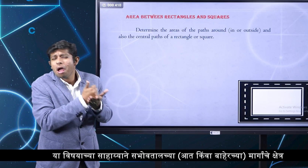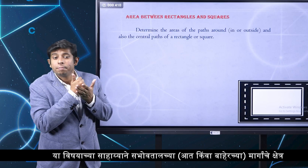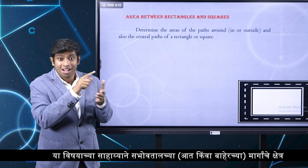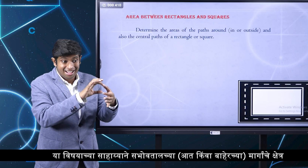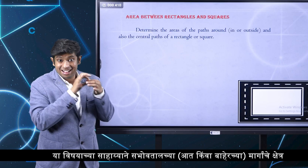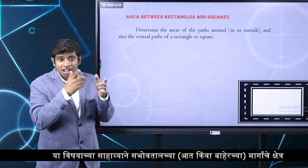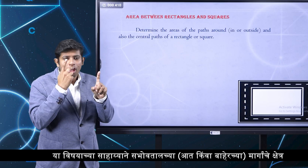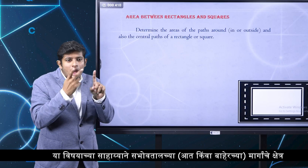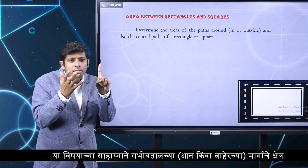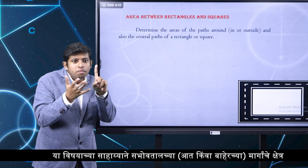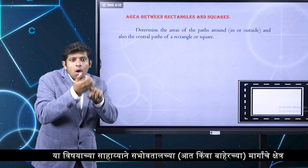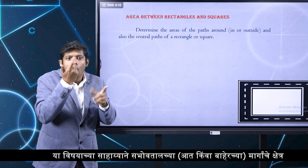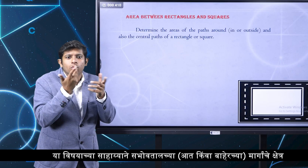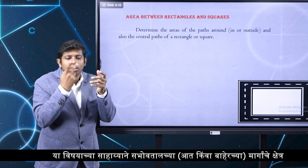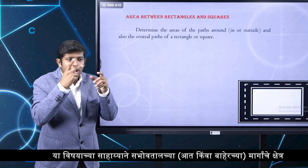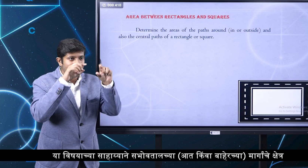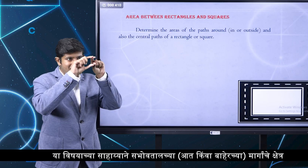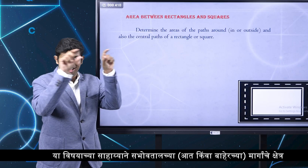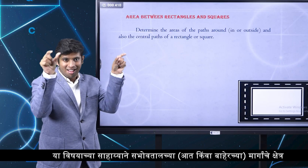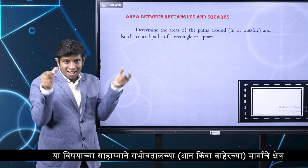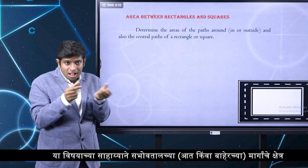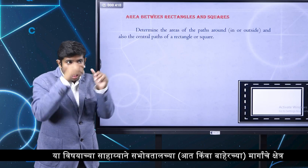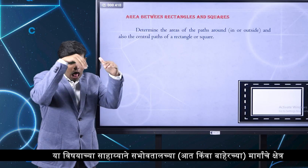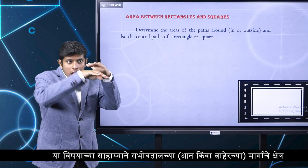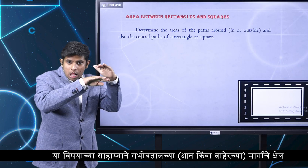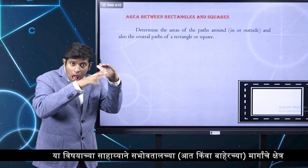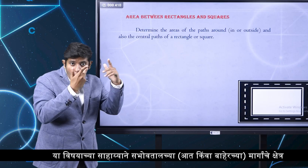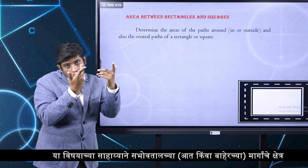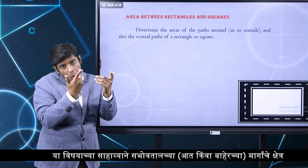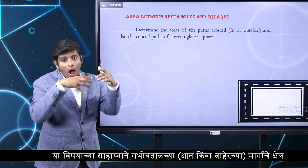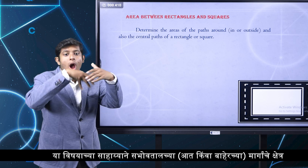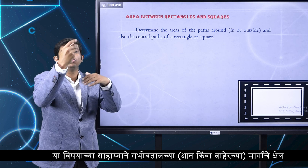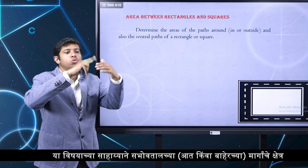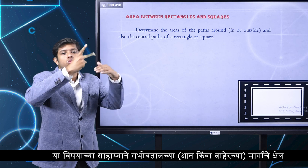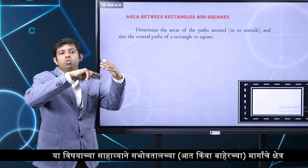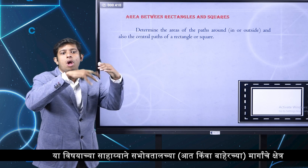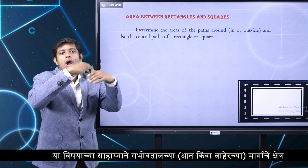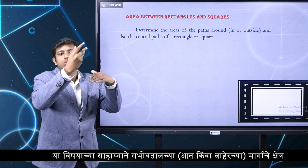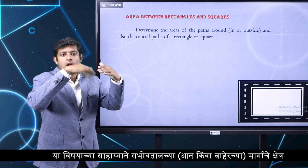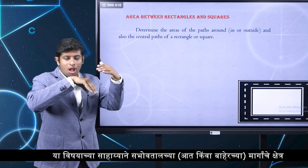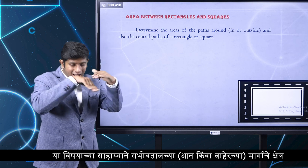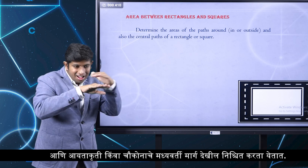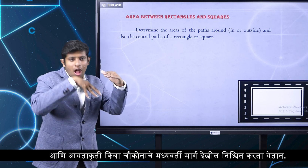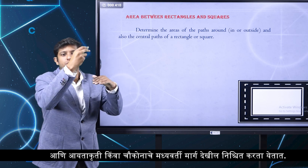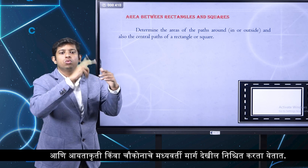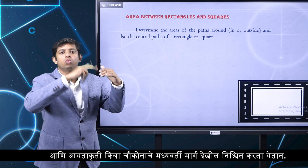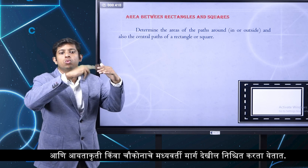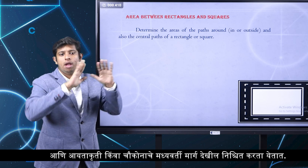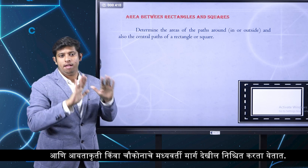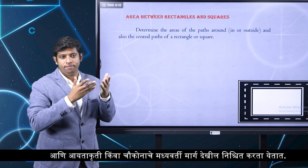या विषयाच्या सहाय्याने सभोवतालच्या आत किंवा बाहेरच्या मार्गाचे क्षेत्र आणि आयताकृती किंवा